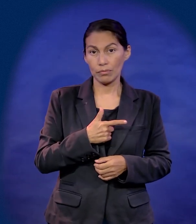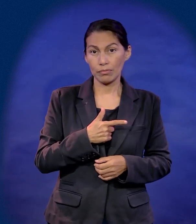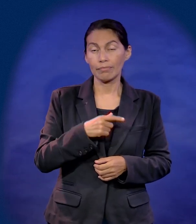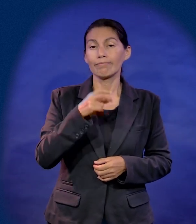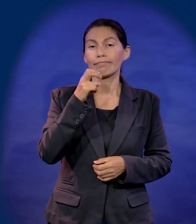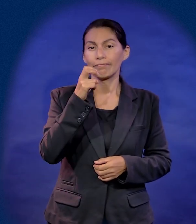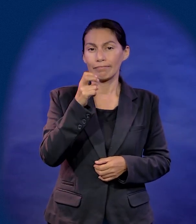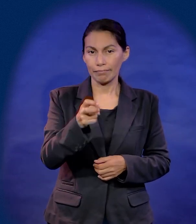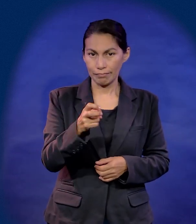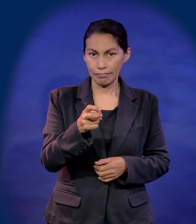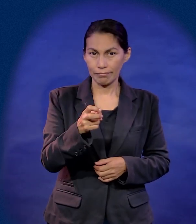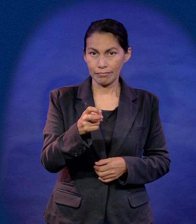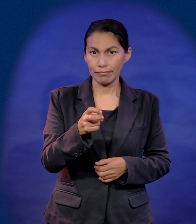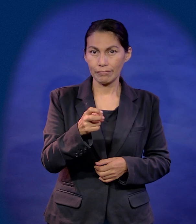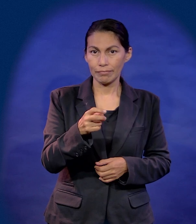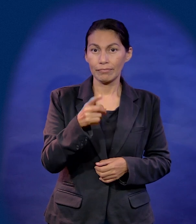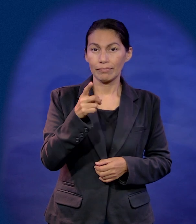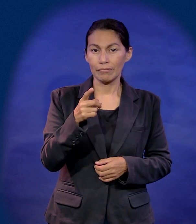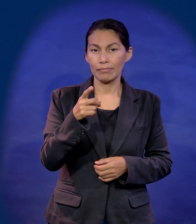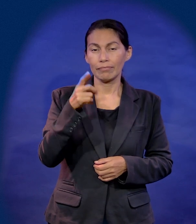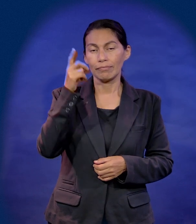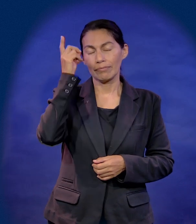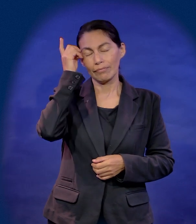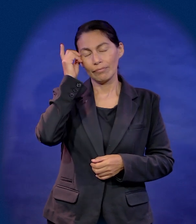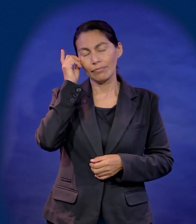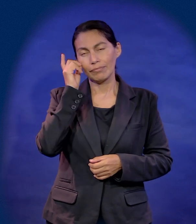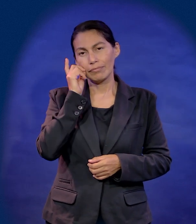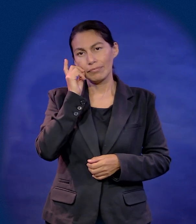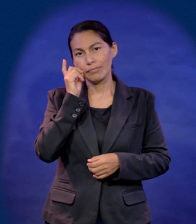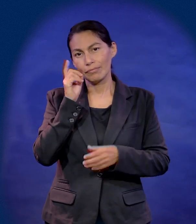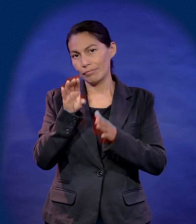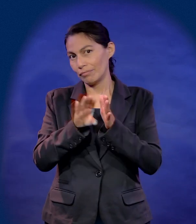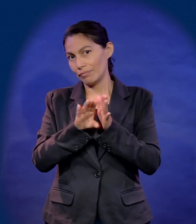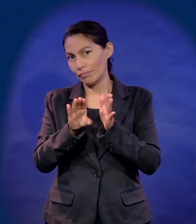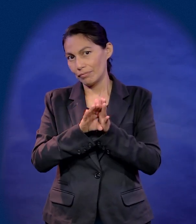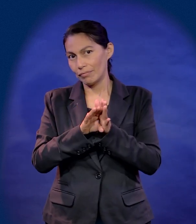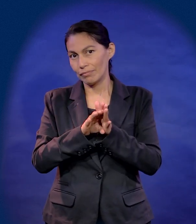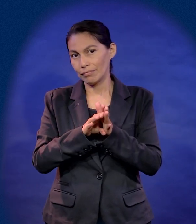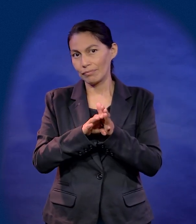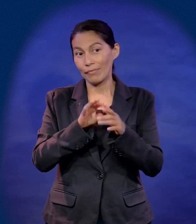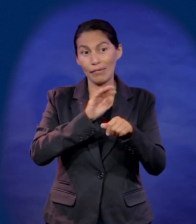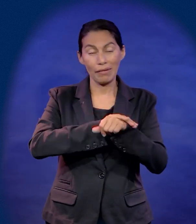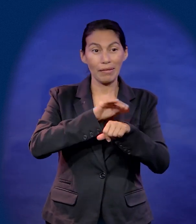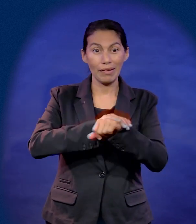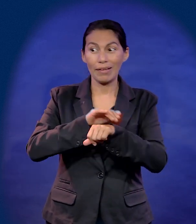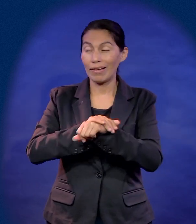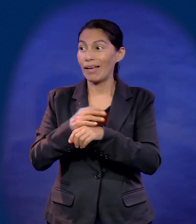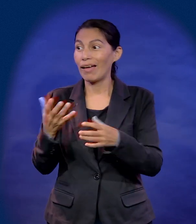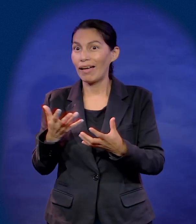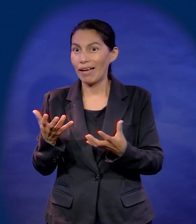mantente. Llegas a la vespertina y llega la noche. Entonces sí, llegas a tu dormi.